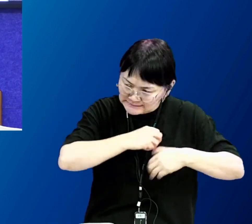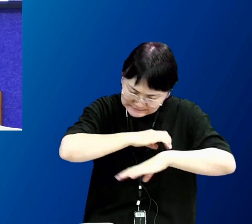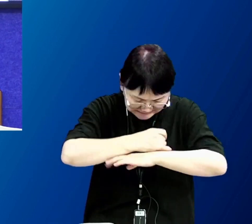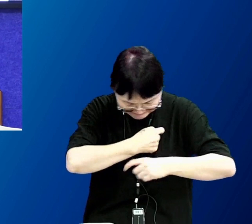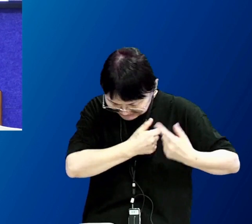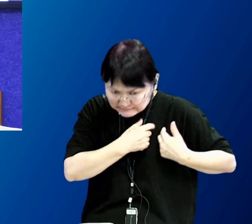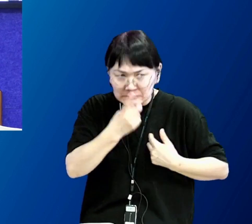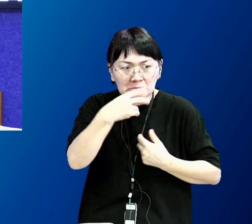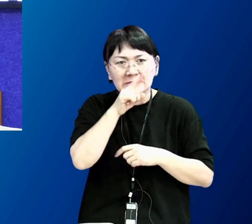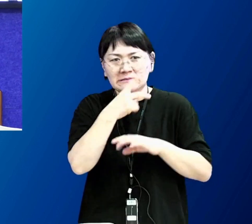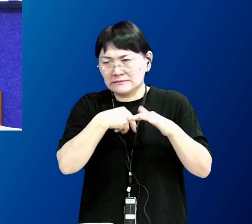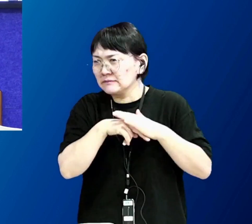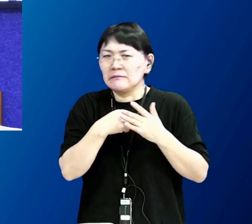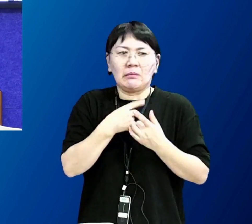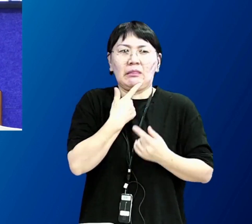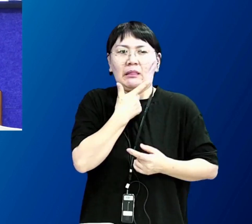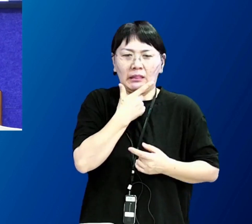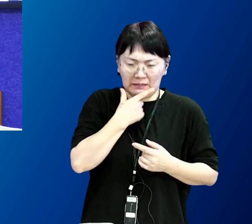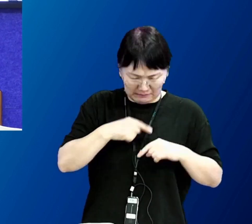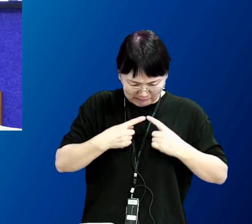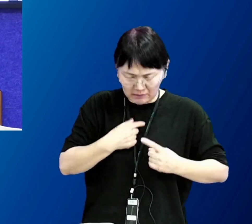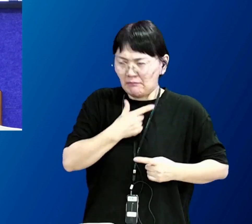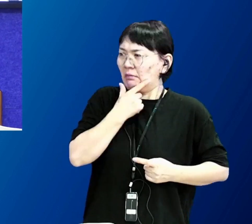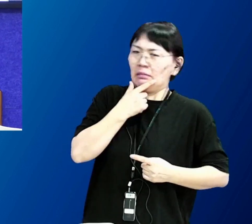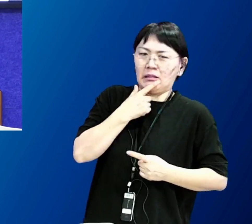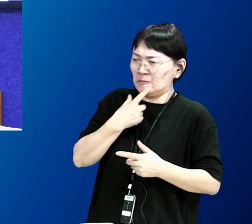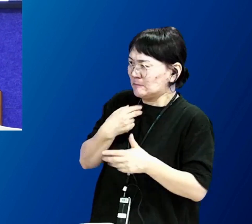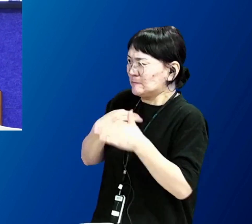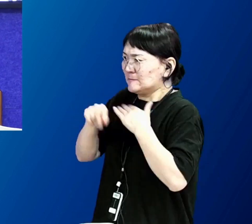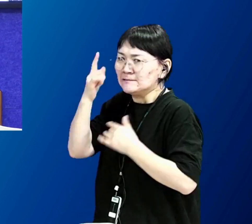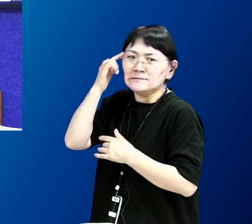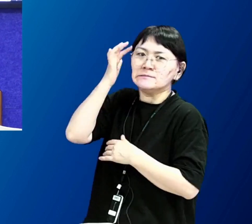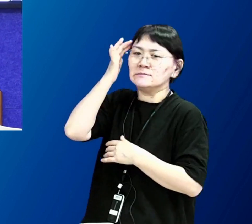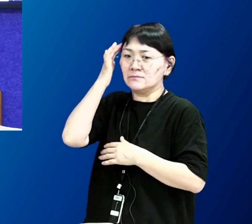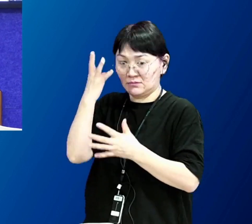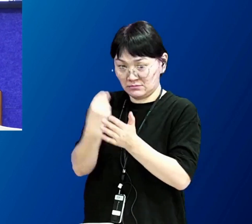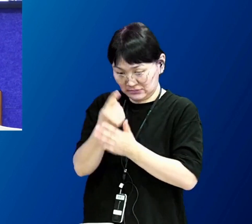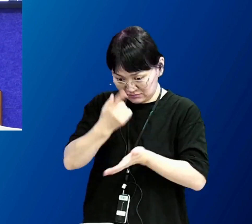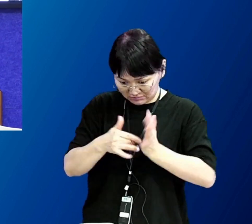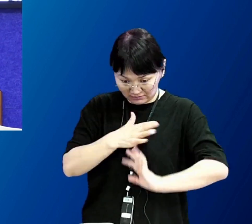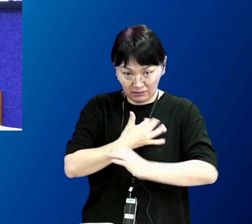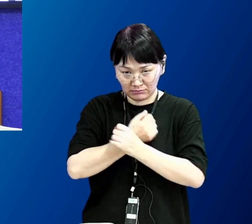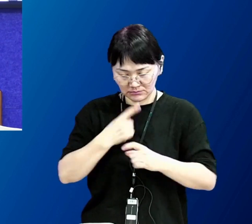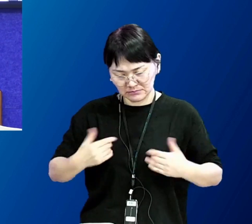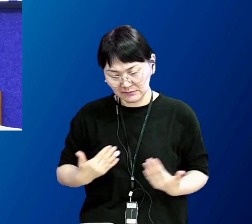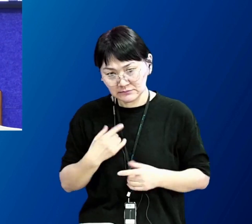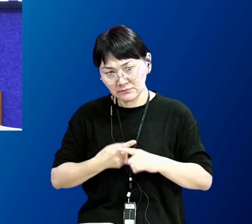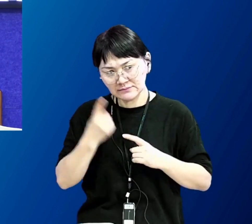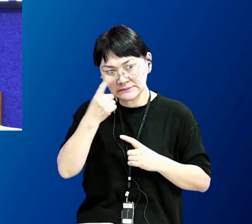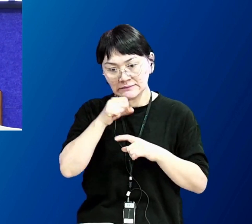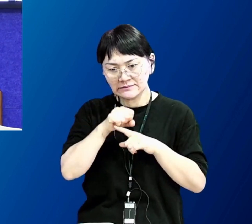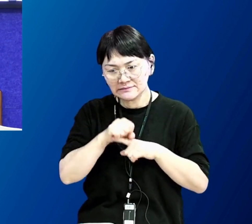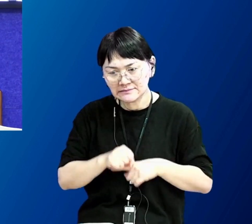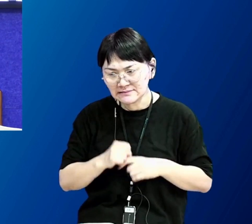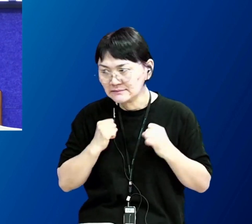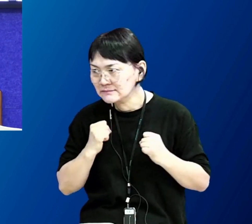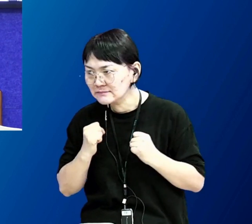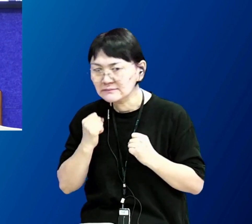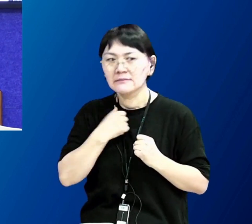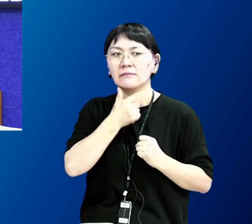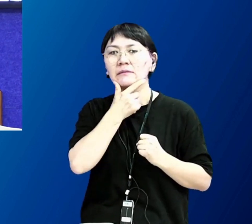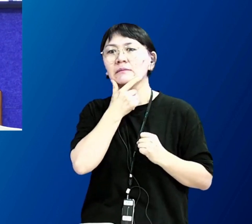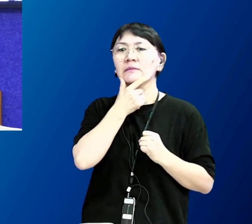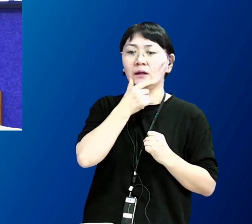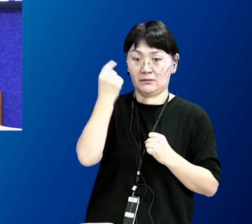бурхнаас зүхтахыг хүссэн ийм зүрх сэтгэлээр авралыг авсан хүн амьдрах болдог баг тийм